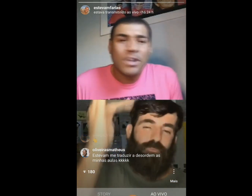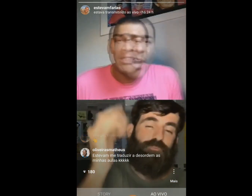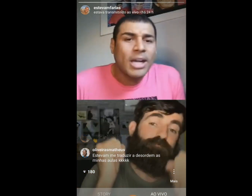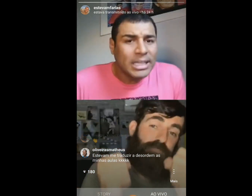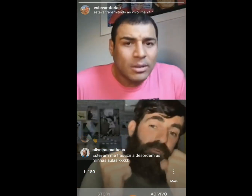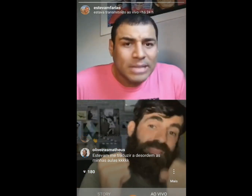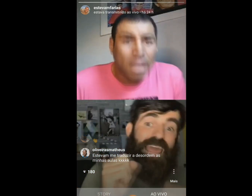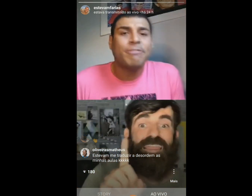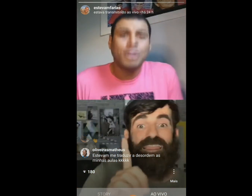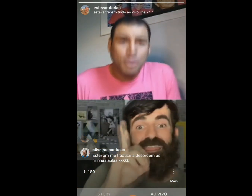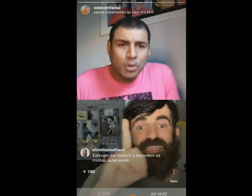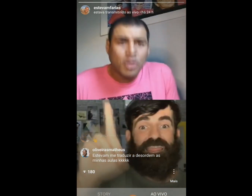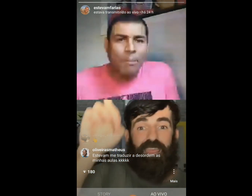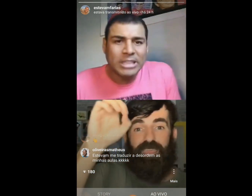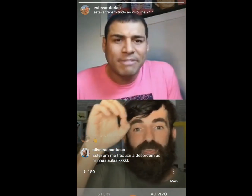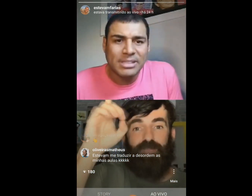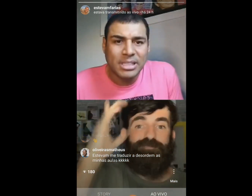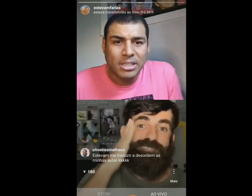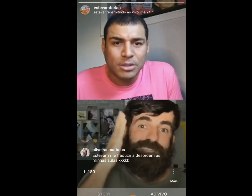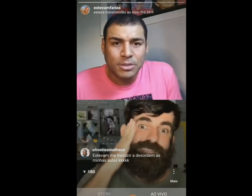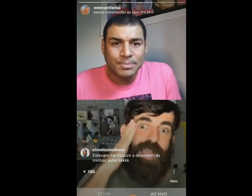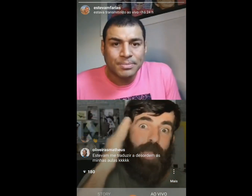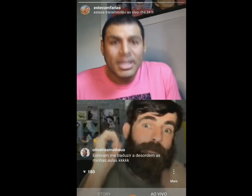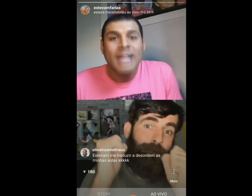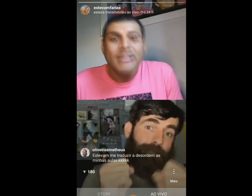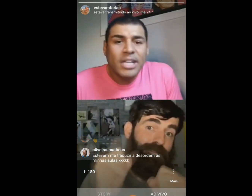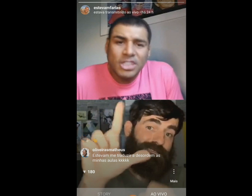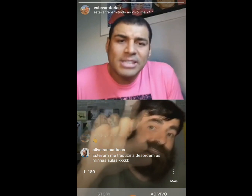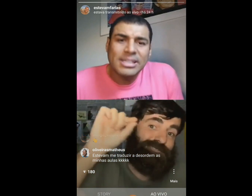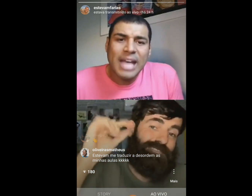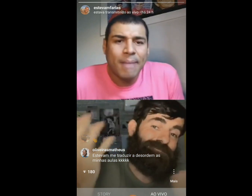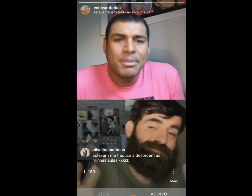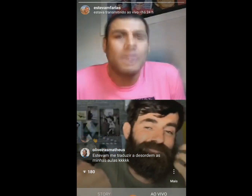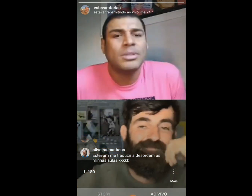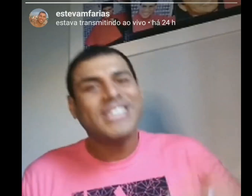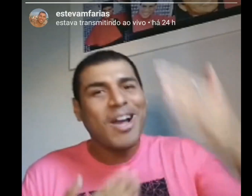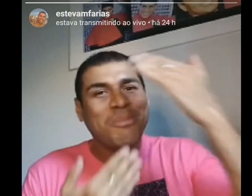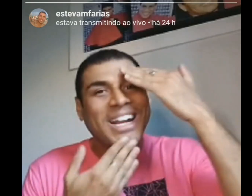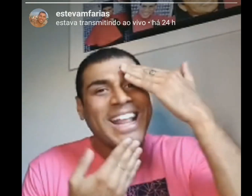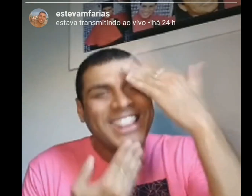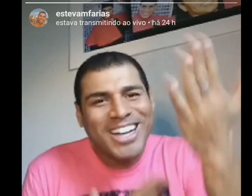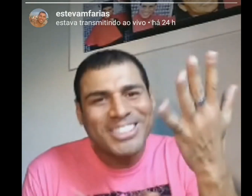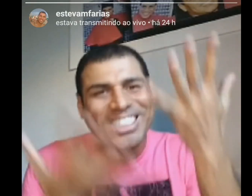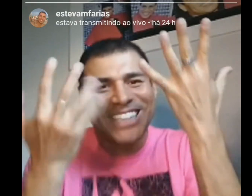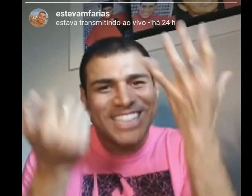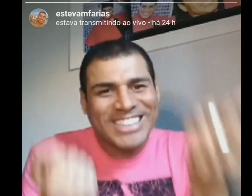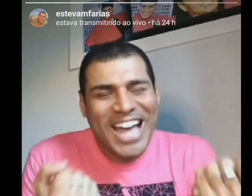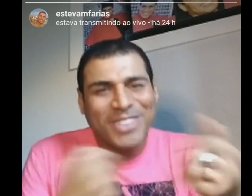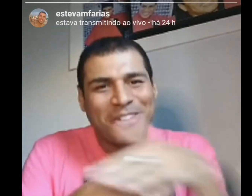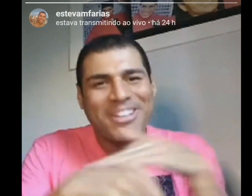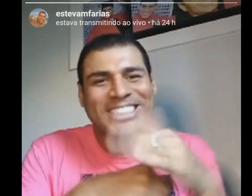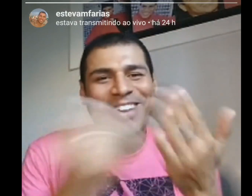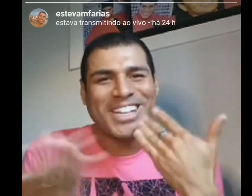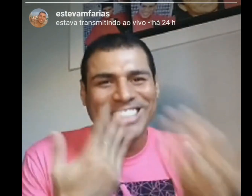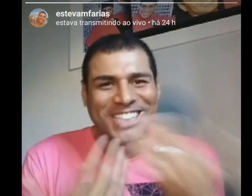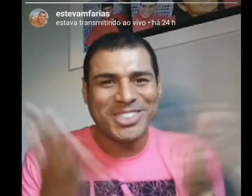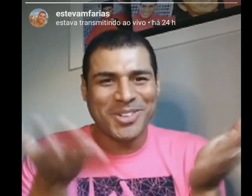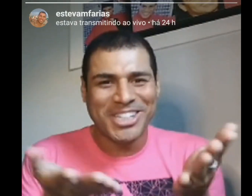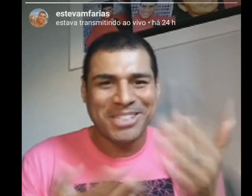Eu penso só no futuro. Deus que sabe, Deus que vai escolher isso. Obrigadão por ter aceitado conversar com a gente hoje.